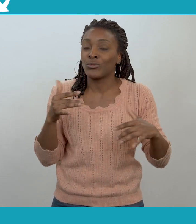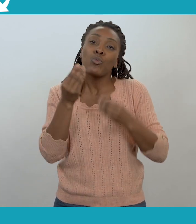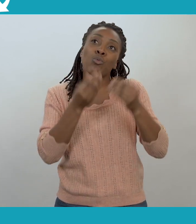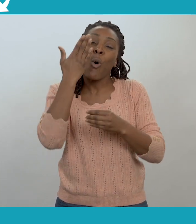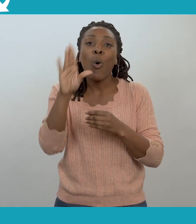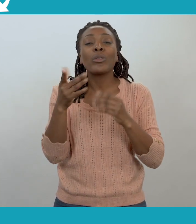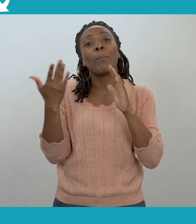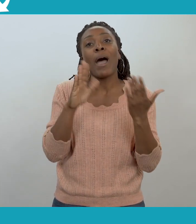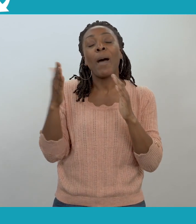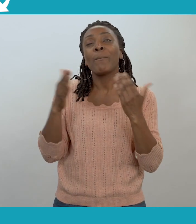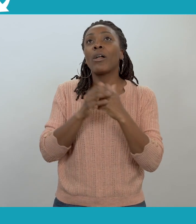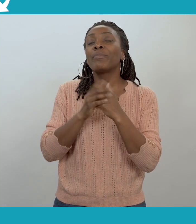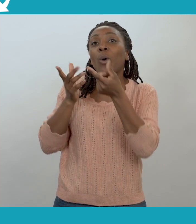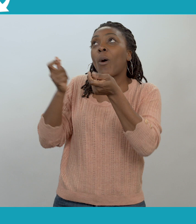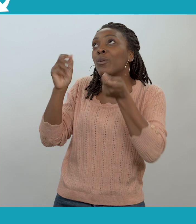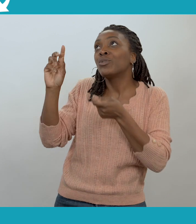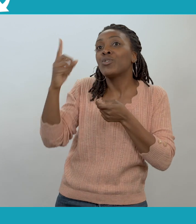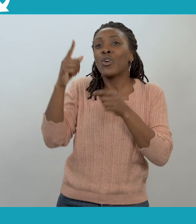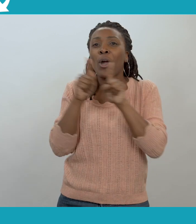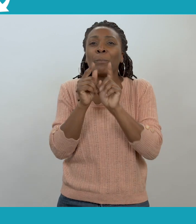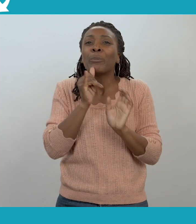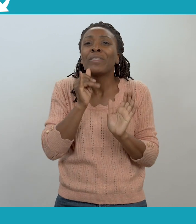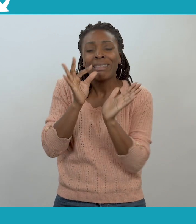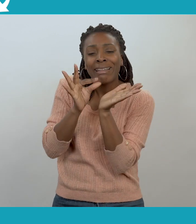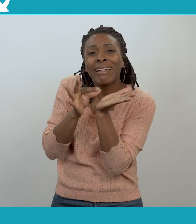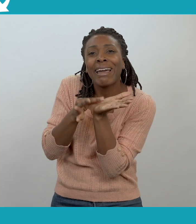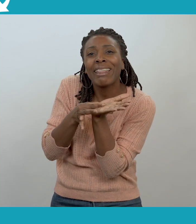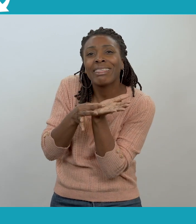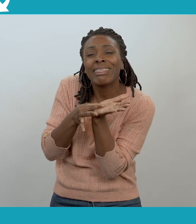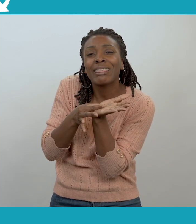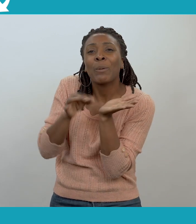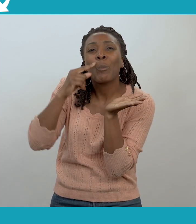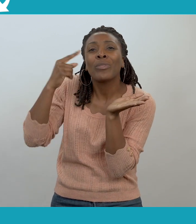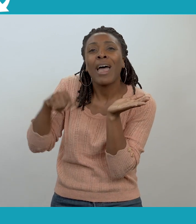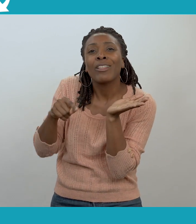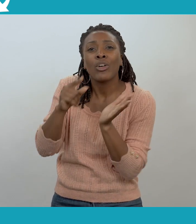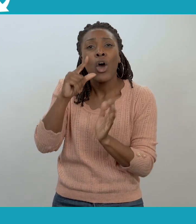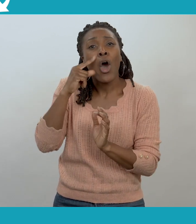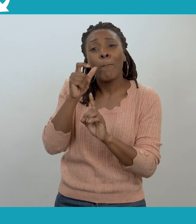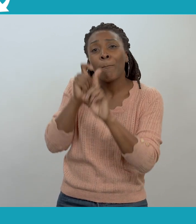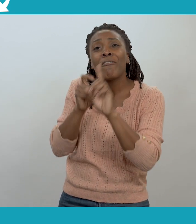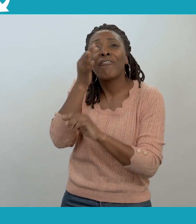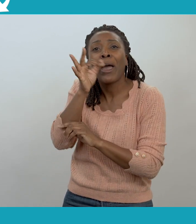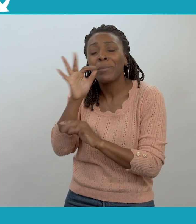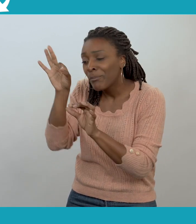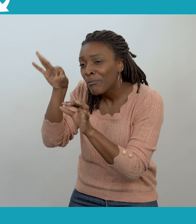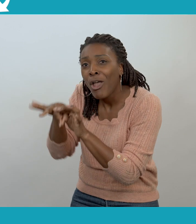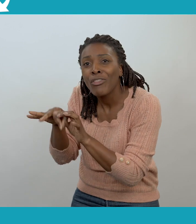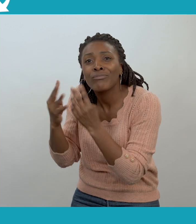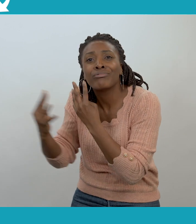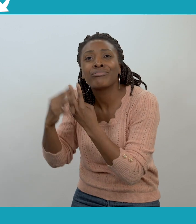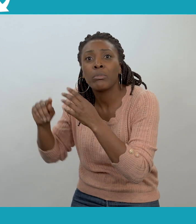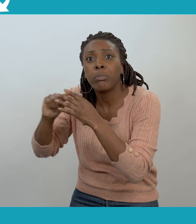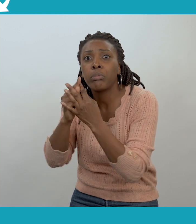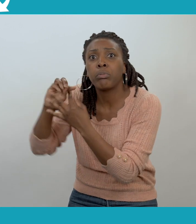Ou encore, le royaume de Dieu est comme un tout petit grain de moutarde qu'un fermier a planté dans son jardin. Elle grandit